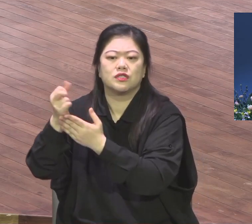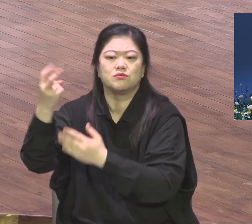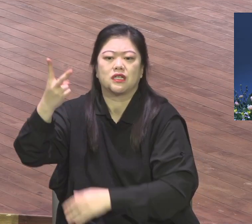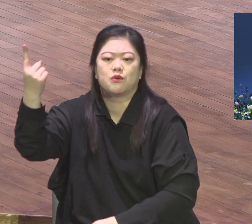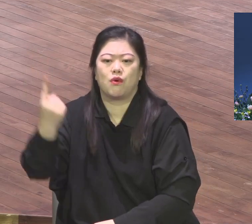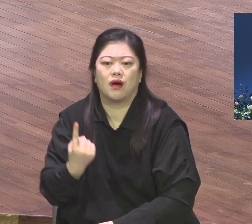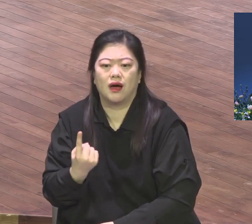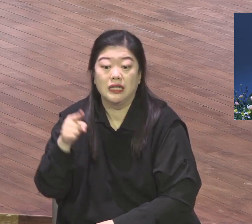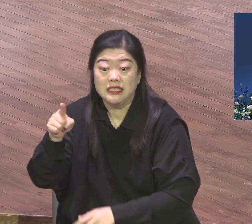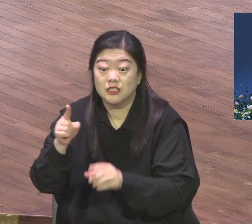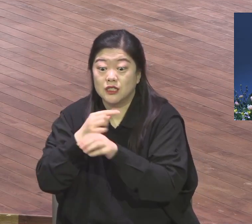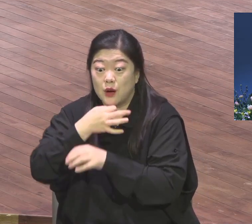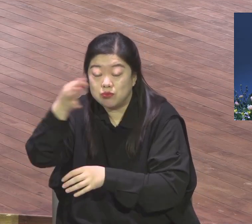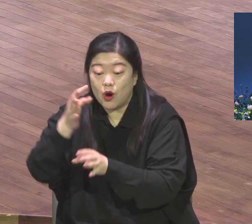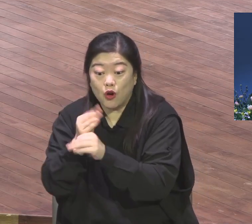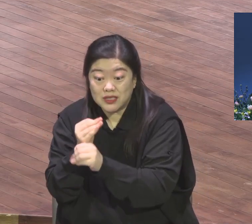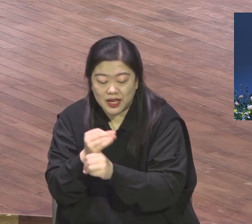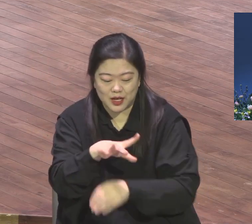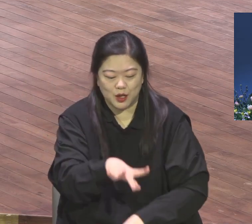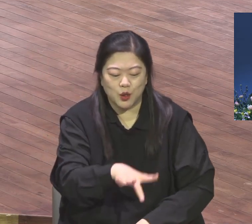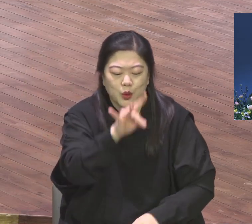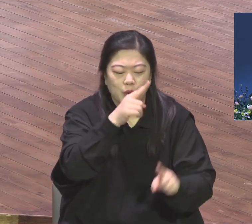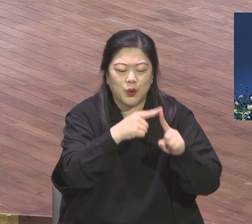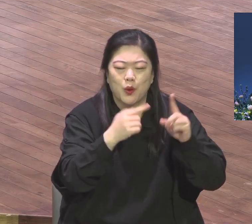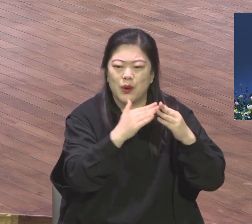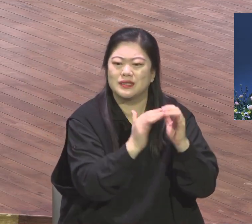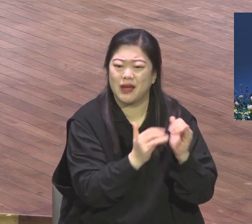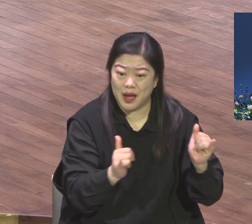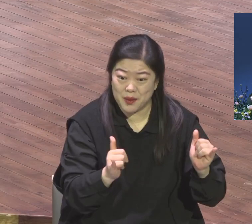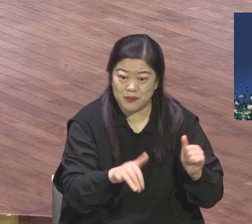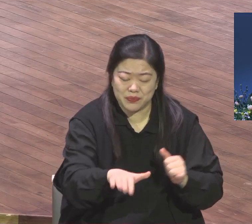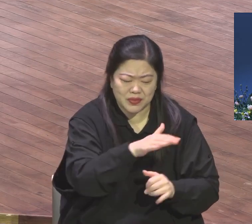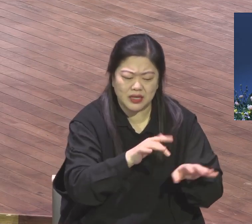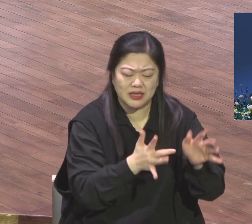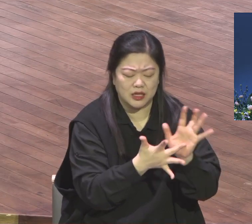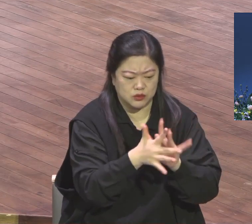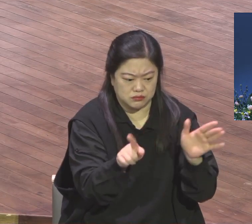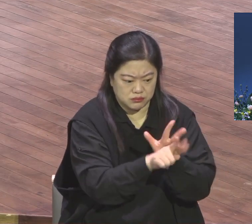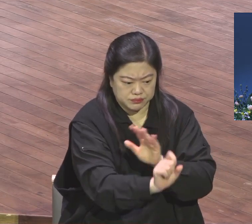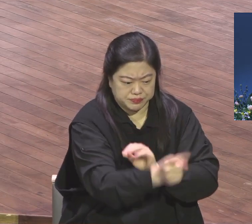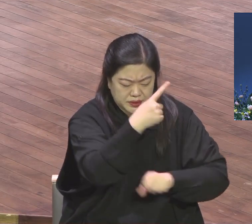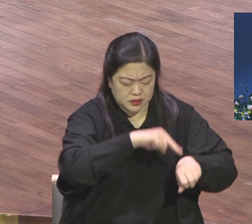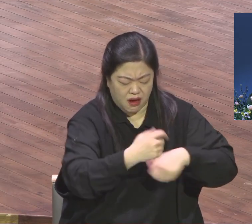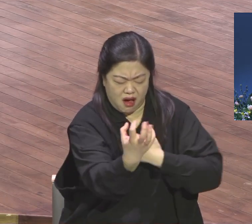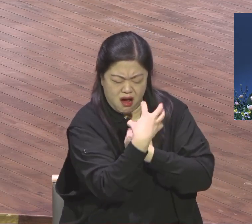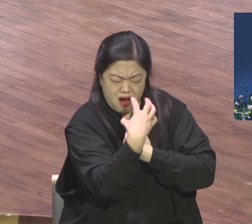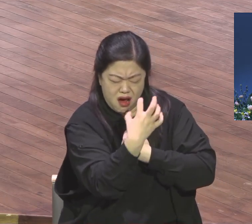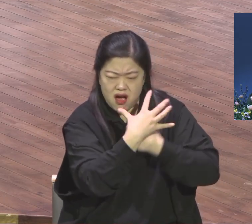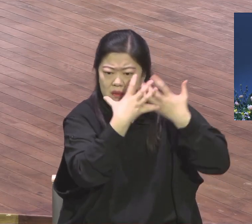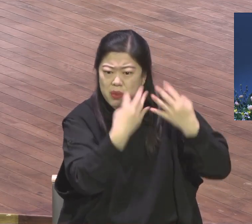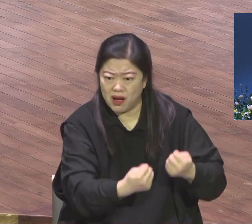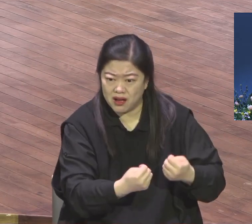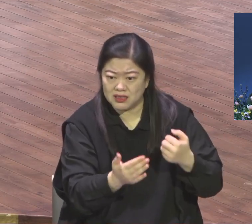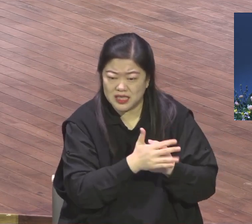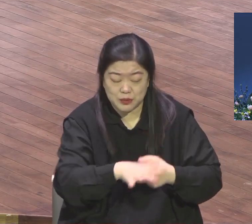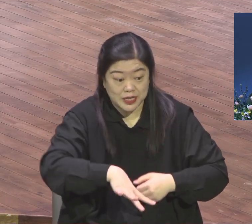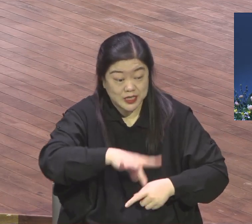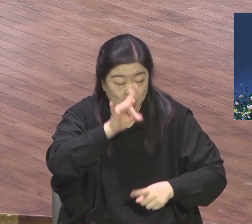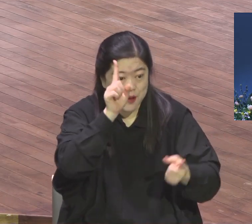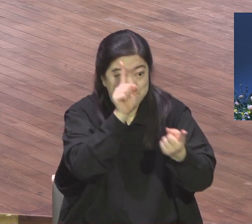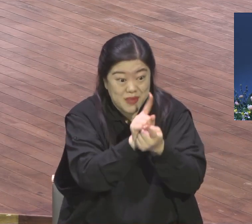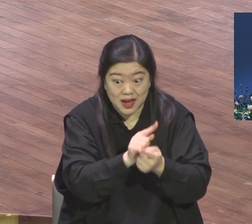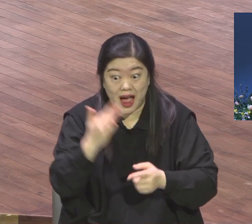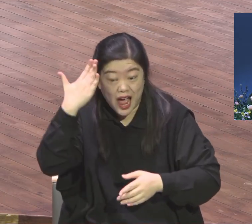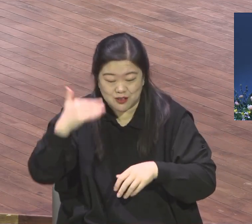많으니까 예수님 다시 오십니다. 조금만 참으세요. 조금만 기다리세요. 절대 예수님 배신하지 말고 조금만